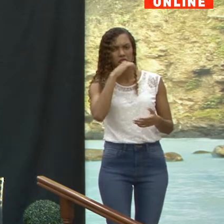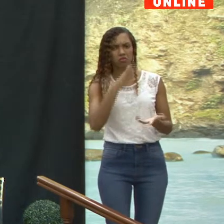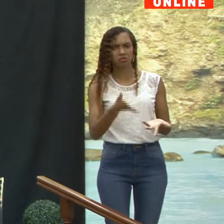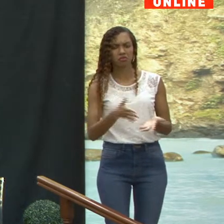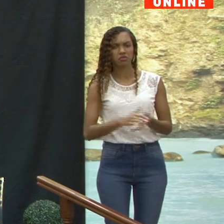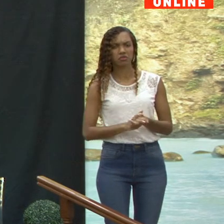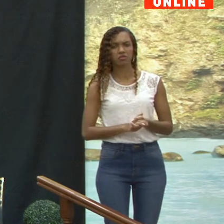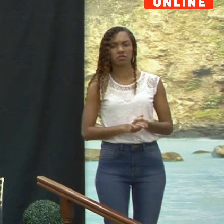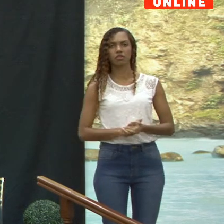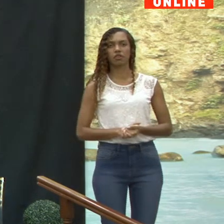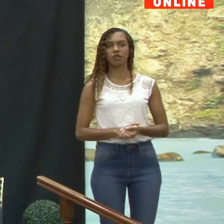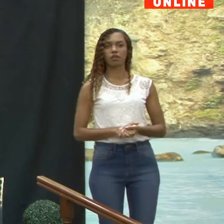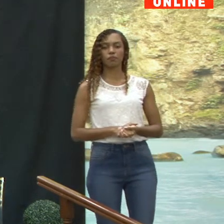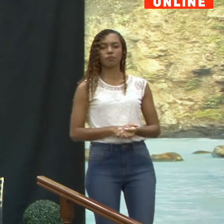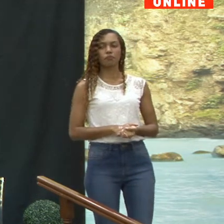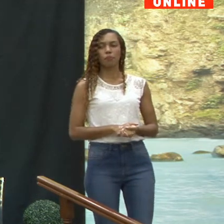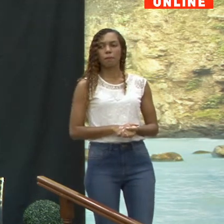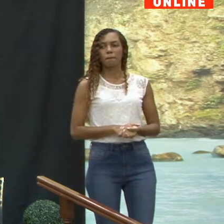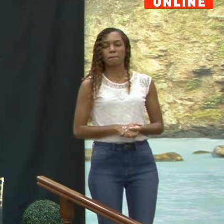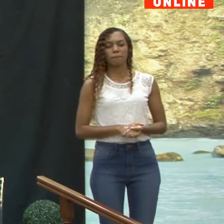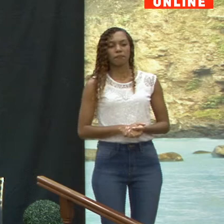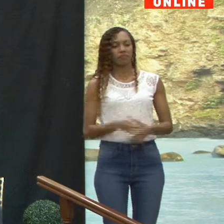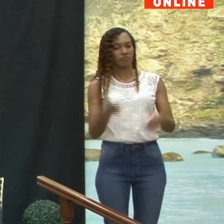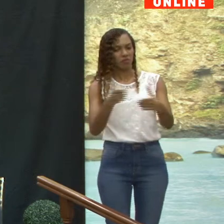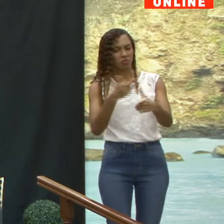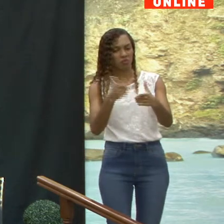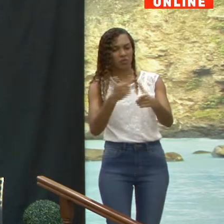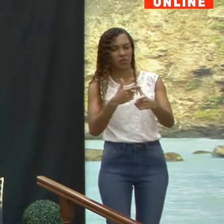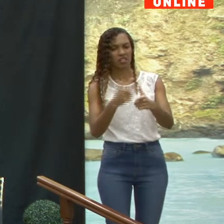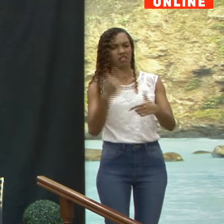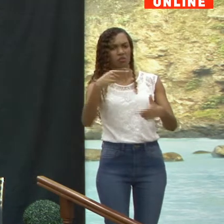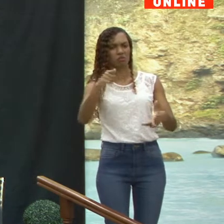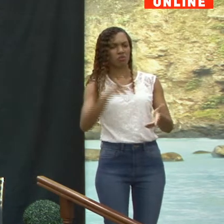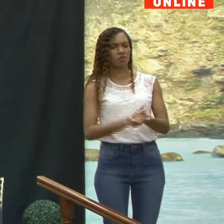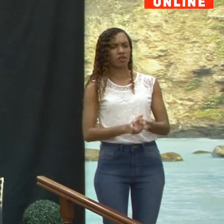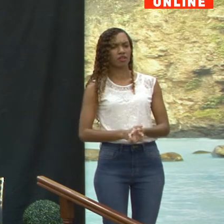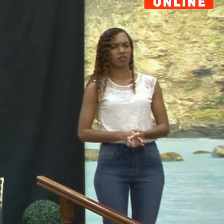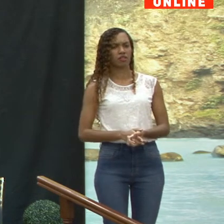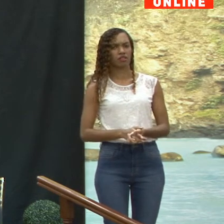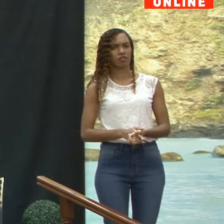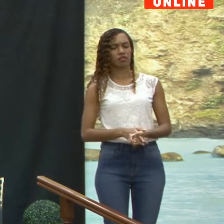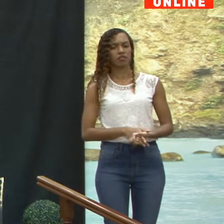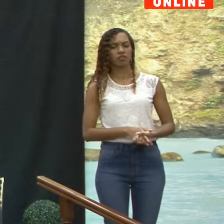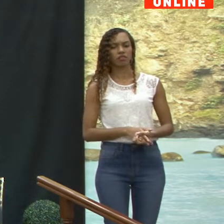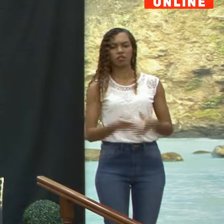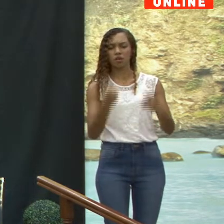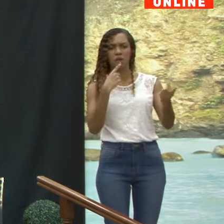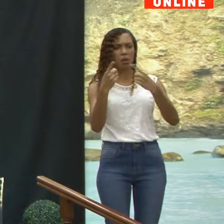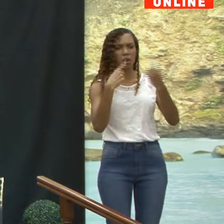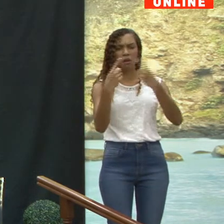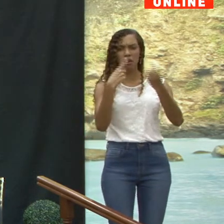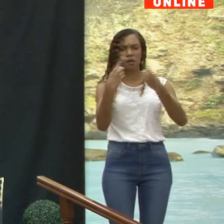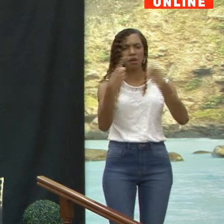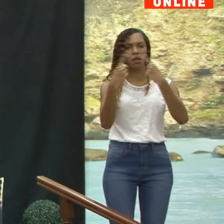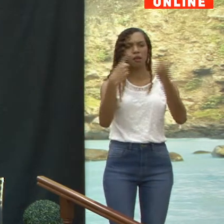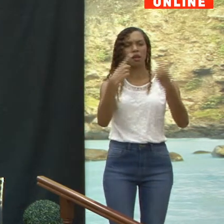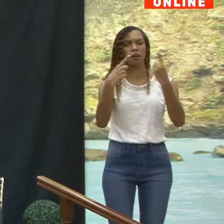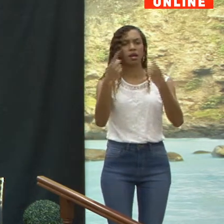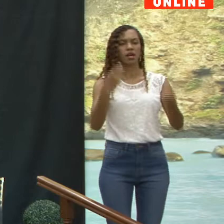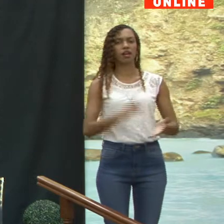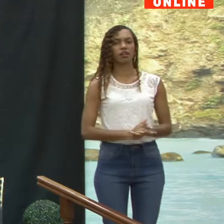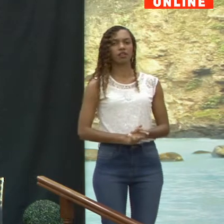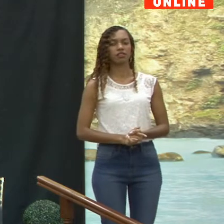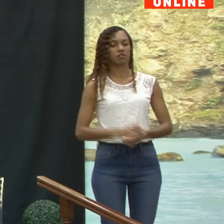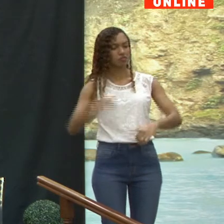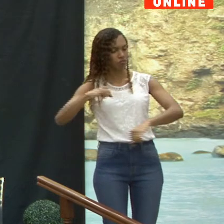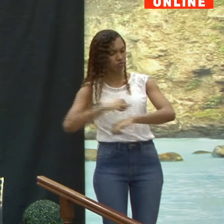as estribeiras e brigar com o homem, chamar a atenção, fazendo um fuzuê ali naquele aeroporto. E